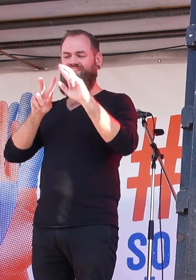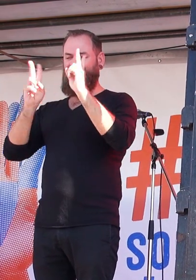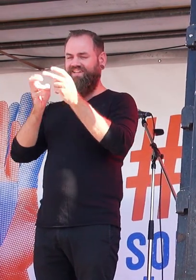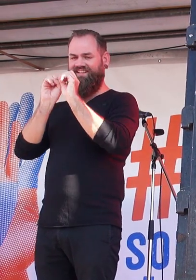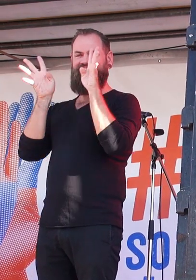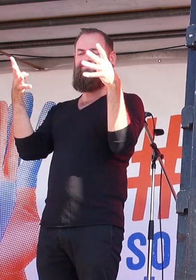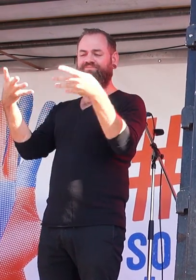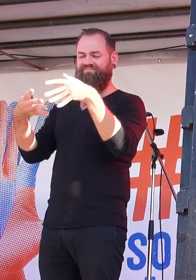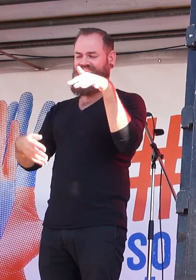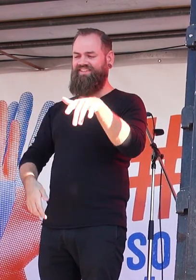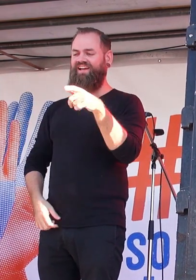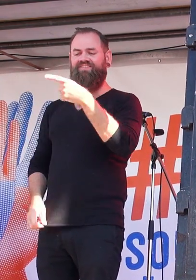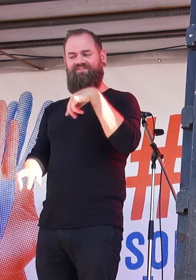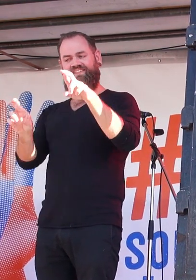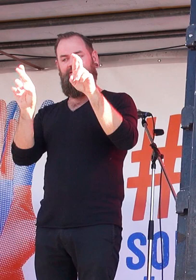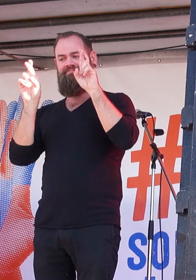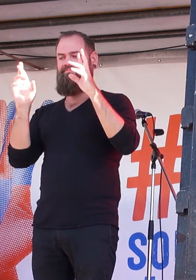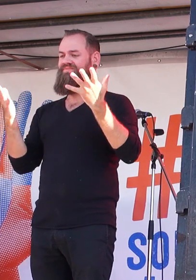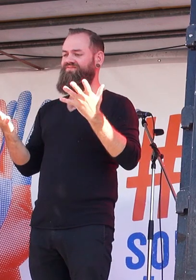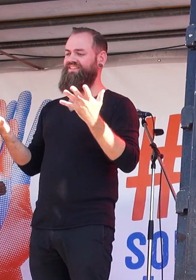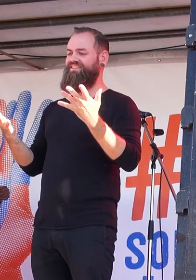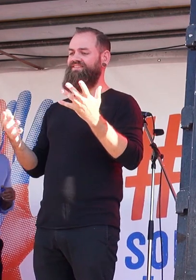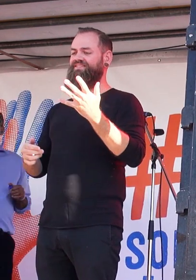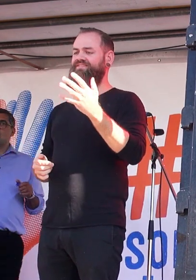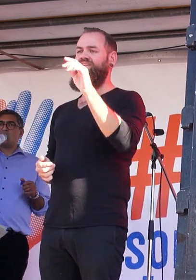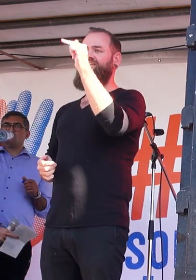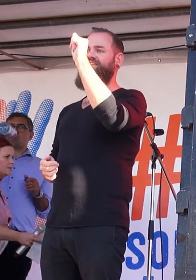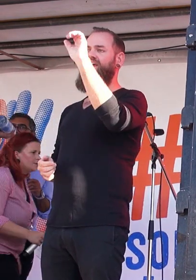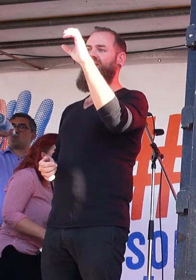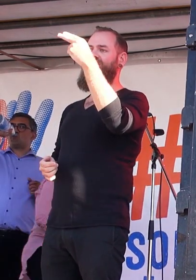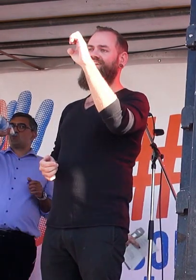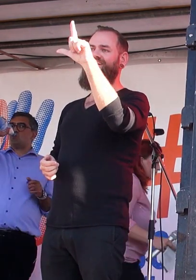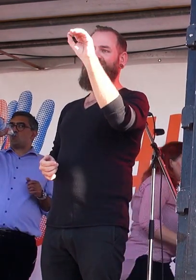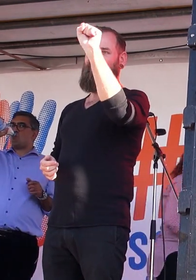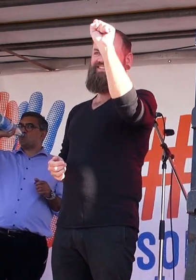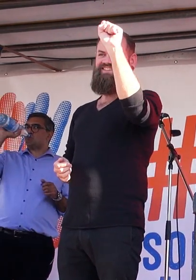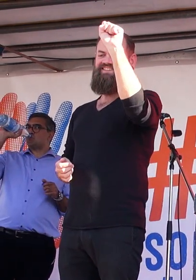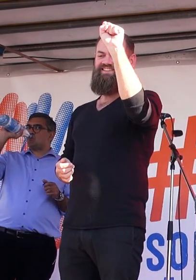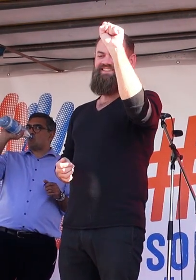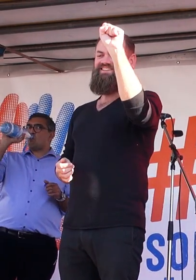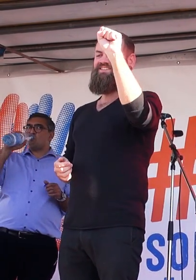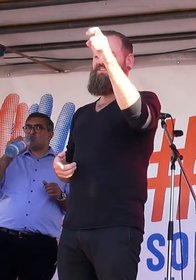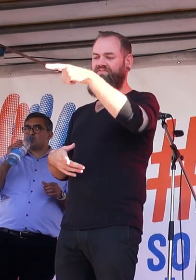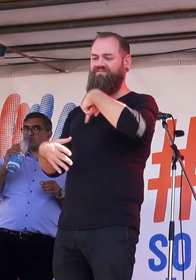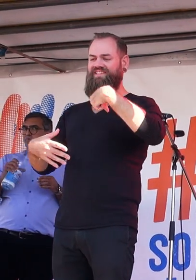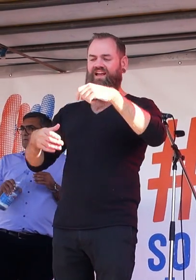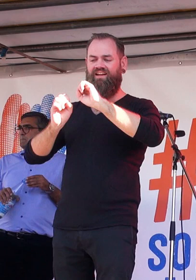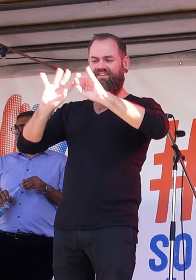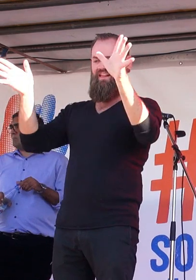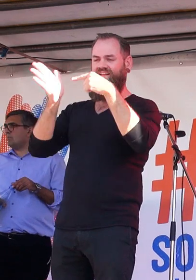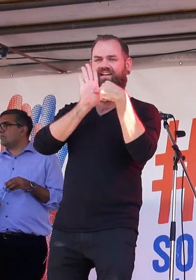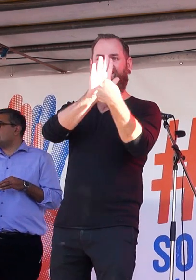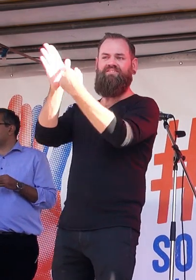alle kennt. Tachlis. Wir müssen Tachlis reden, wenn unsere freiheitliche Demokratie angegriffen wird. Und sie